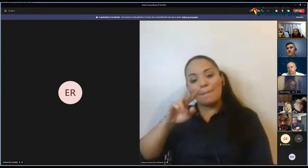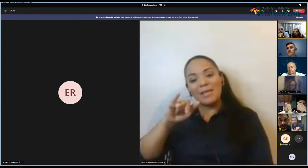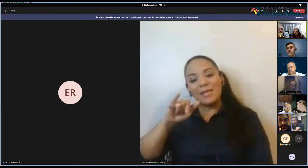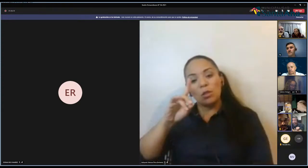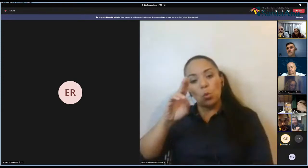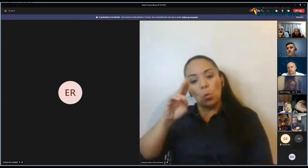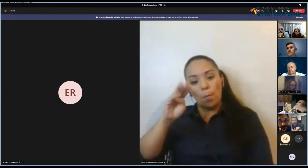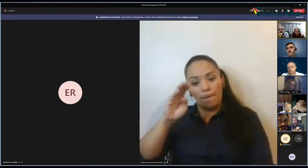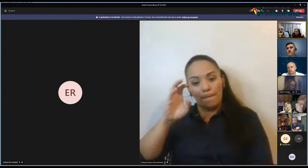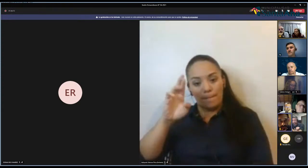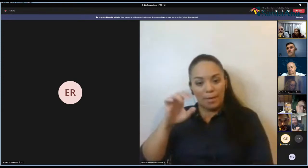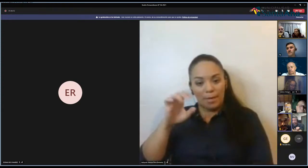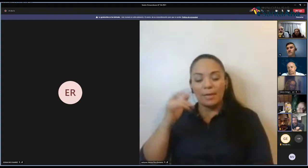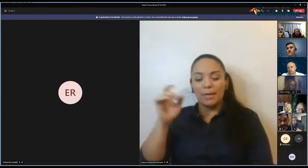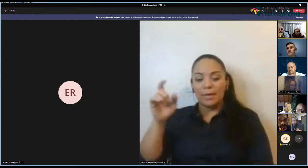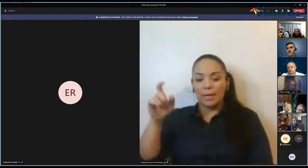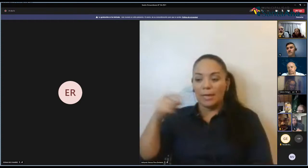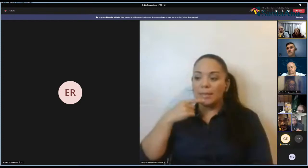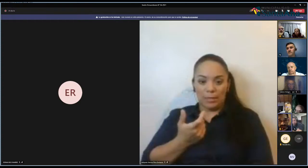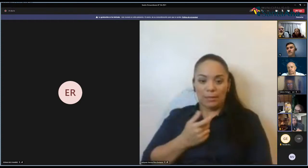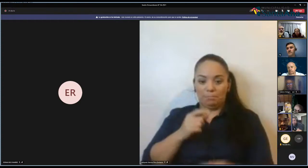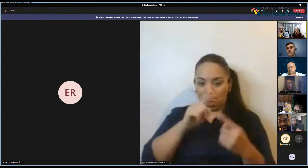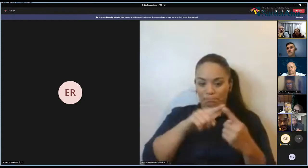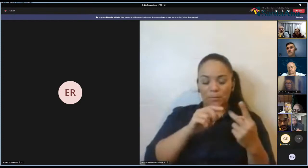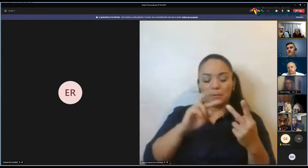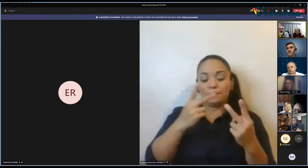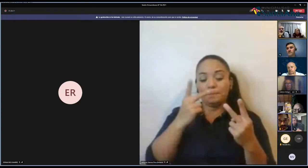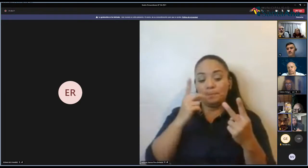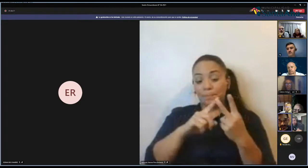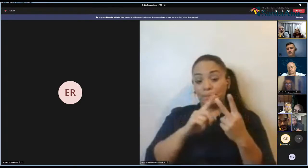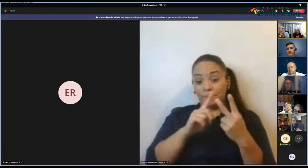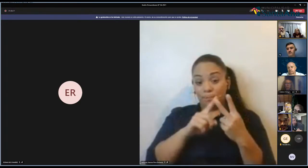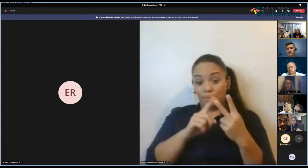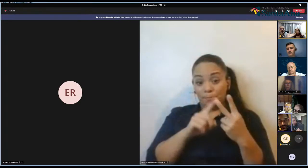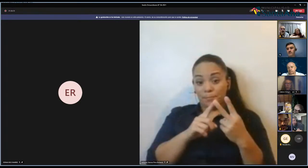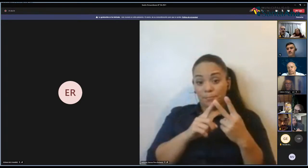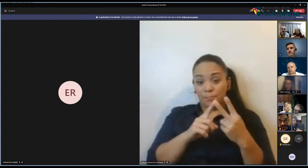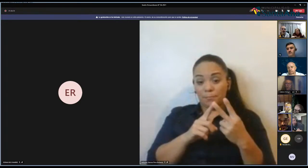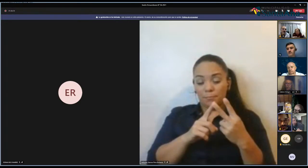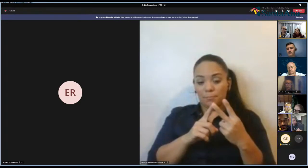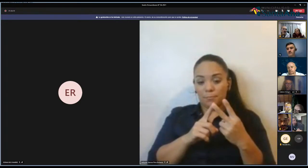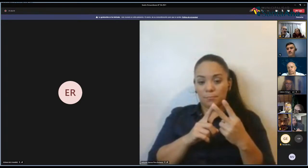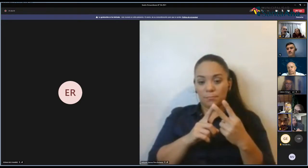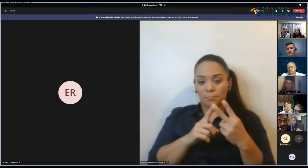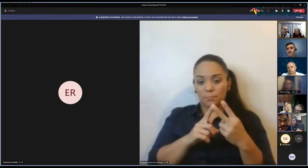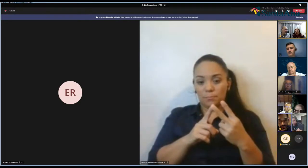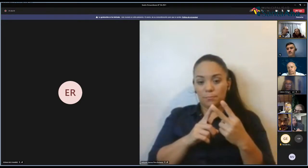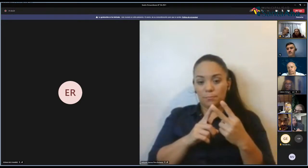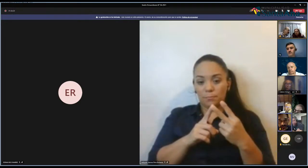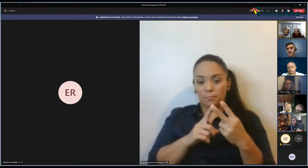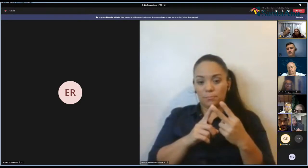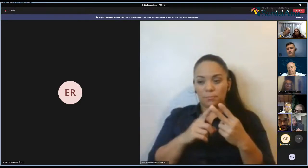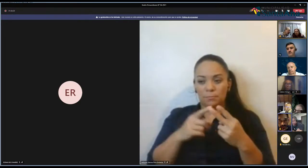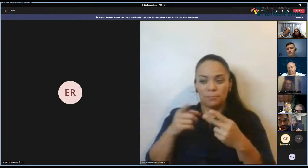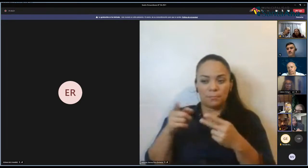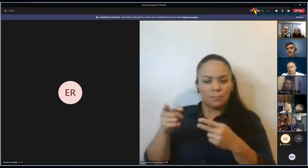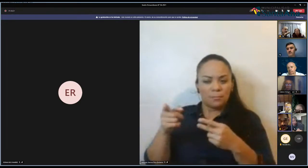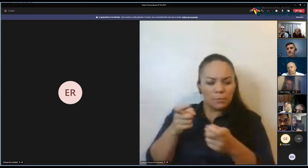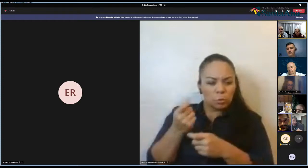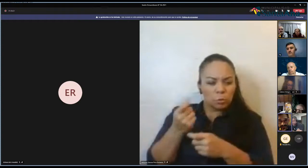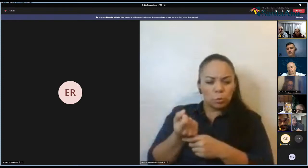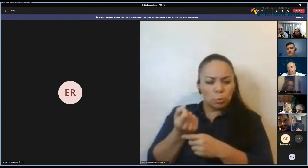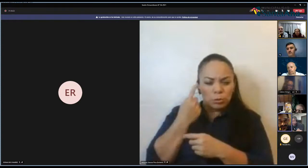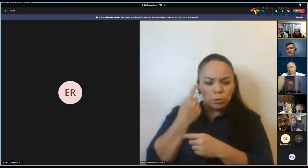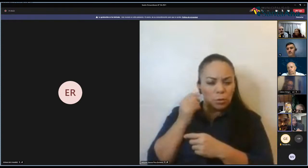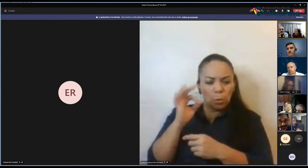y dos mi pregunta es para administración y no entendí bien el monto si